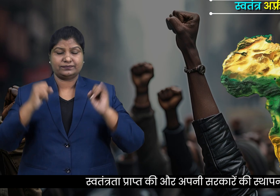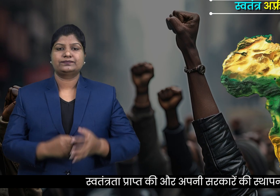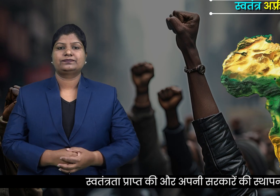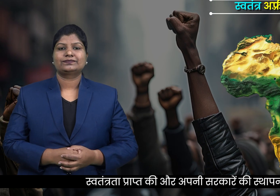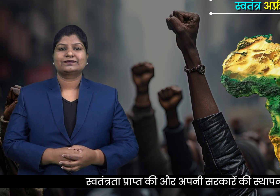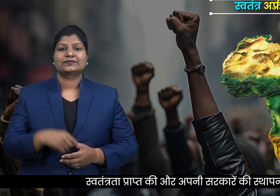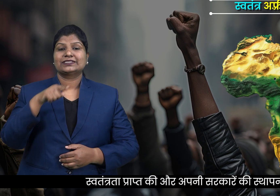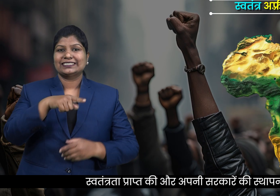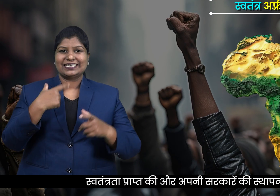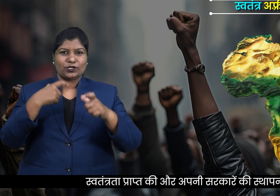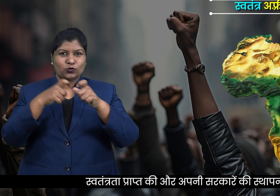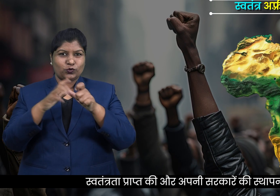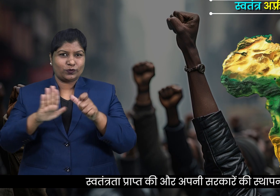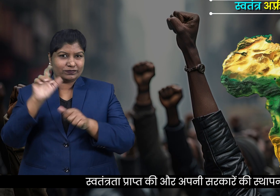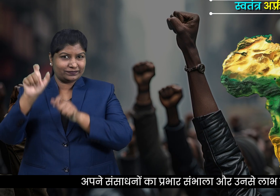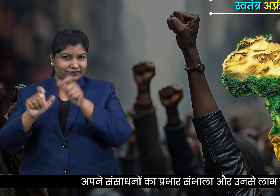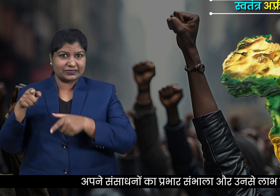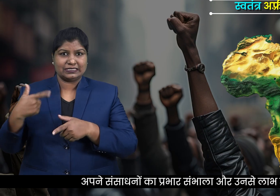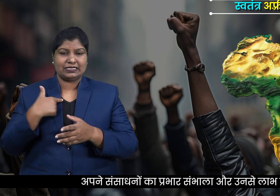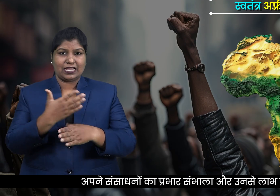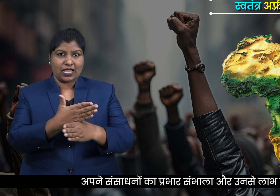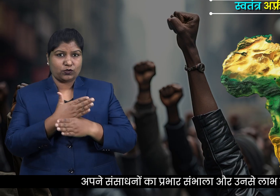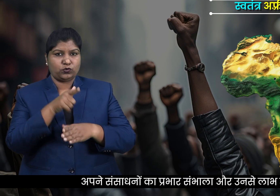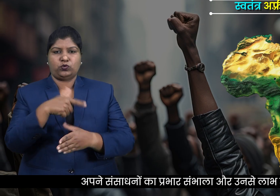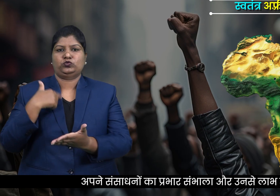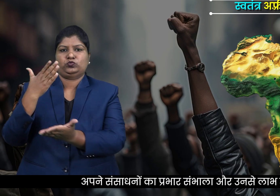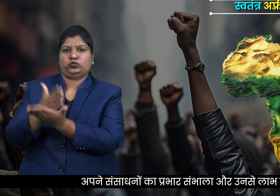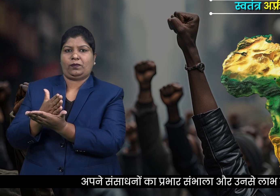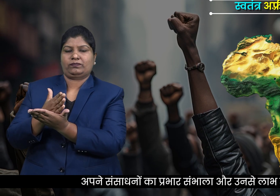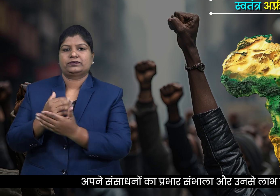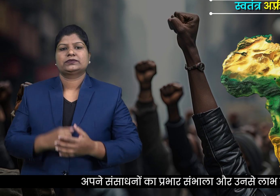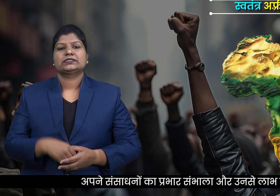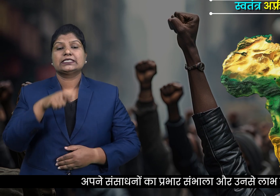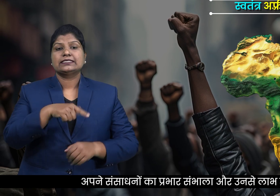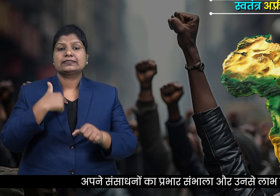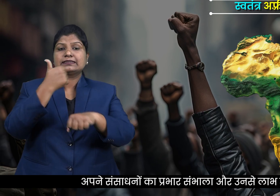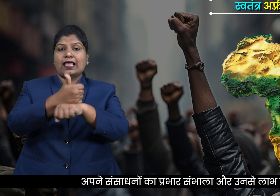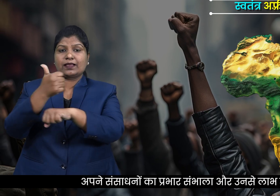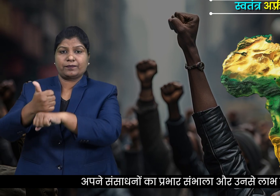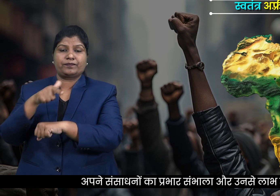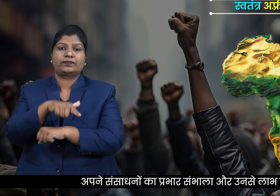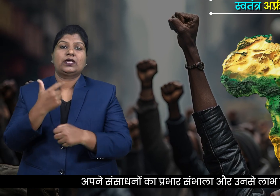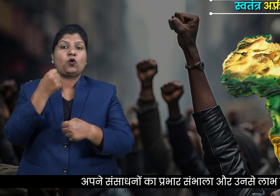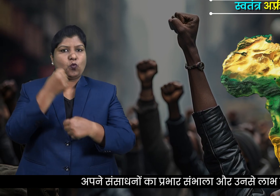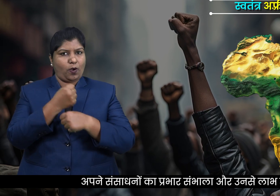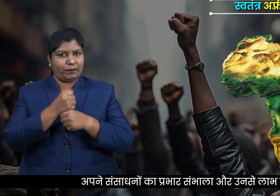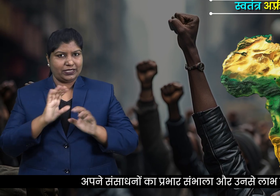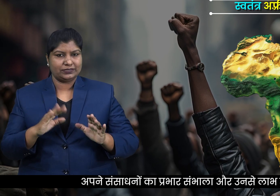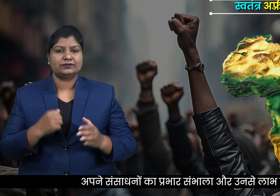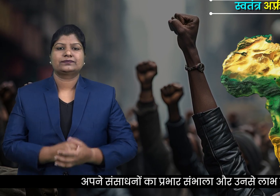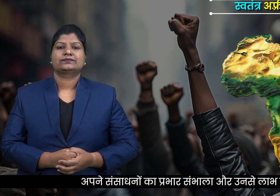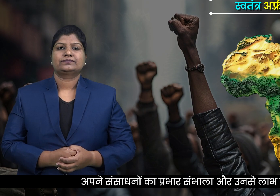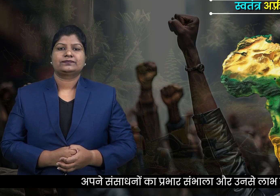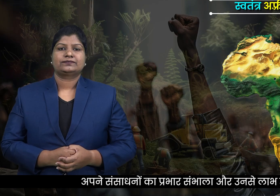अपनी सरकारें की स्थापना की, अपने संसाधनों का प्रभार संभाला और उनसे लाभ उठाया।